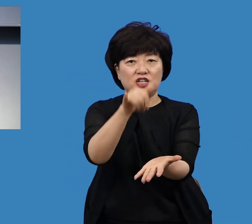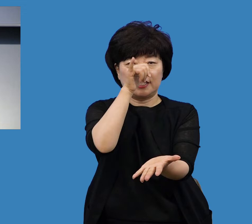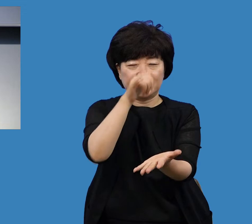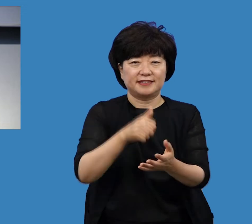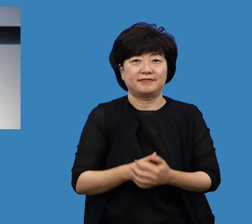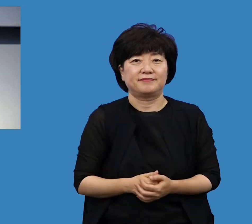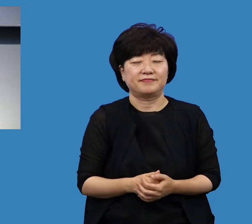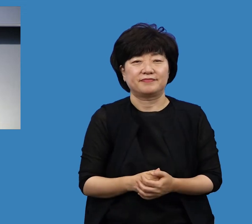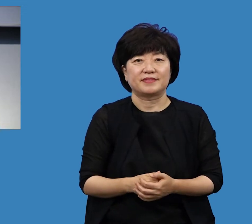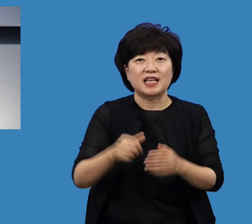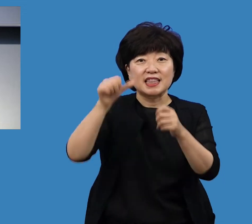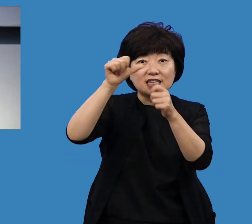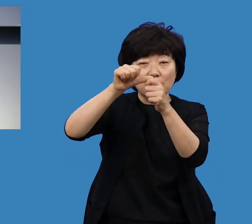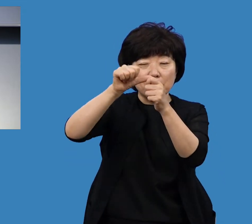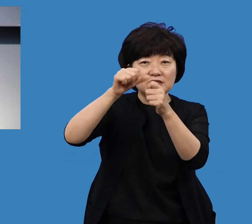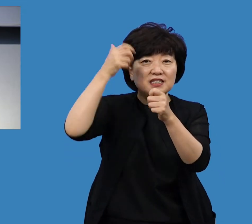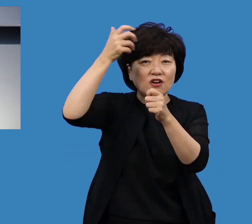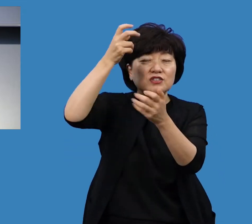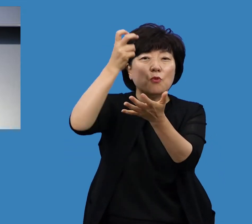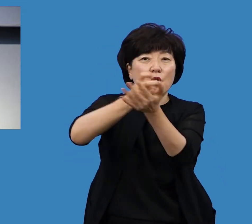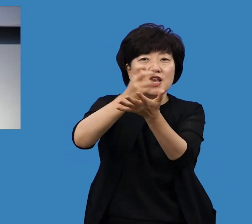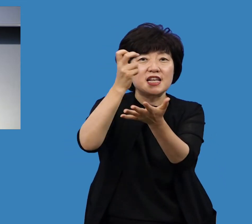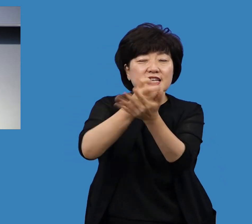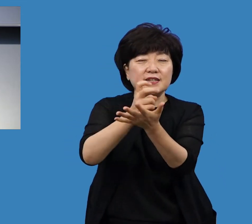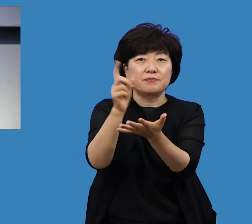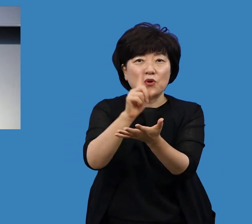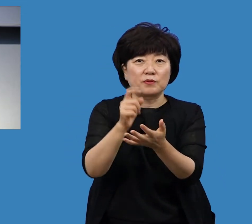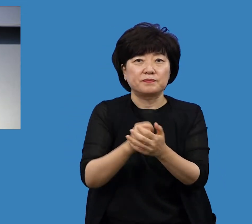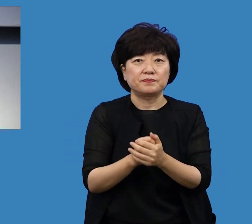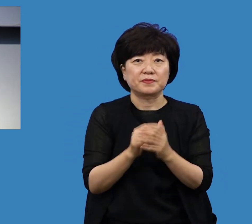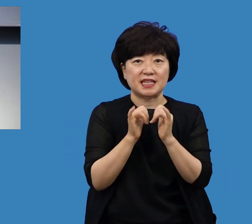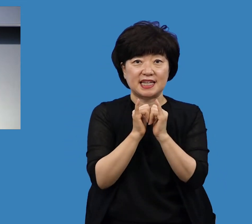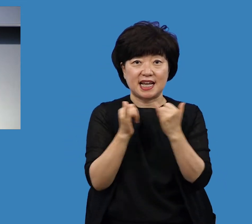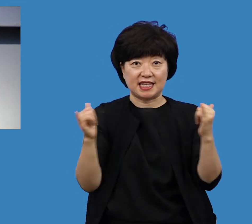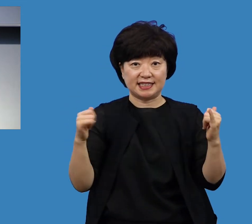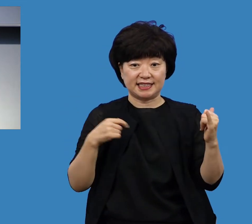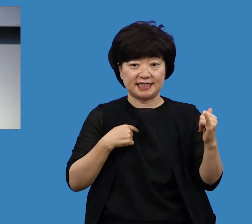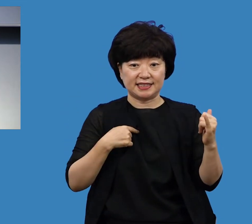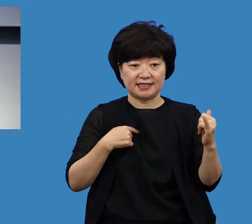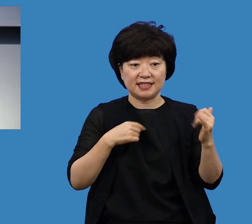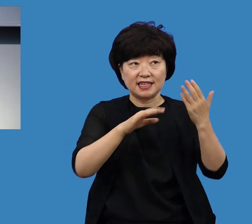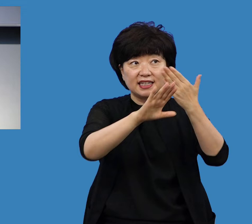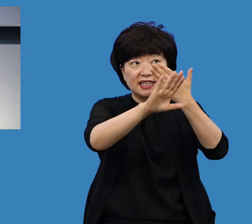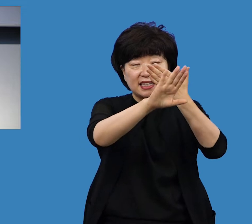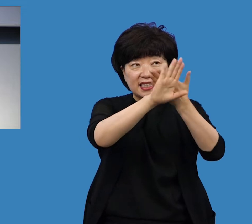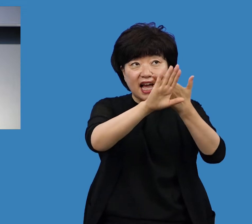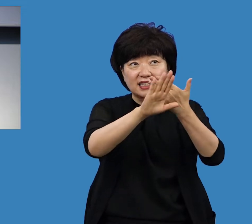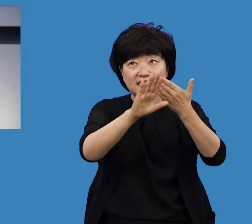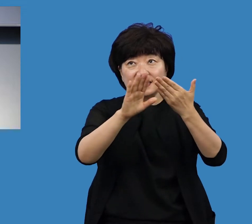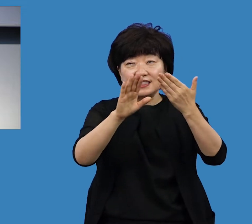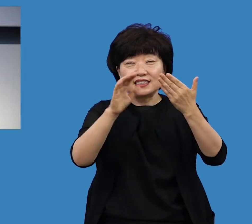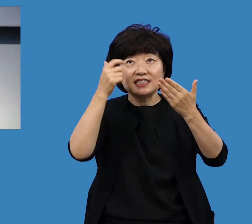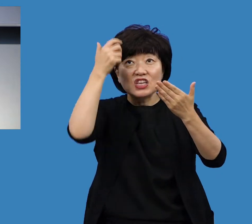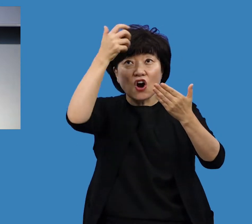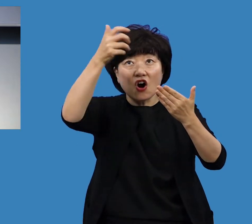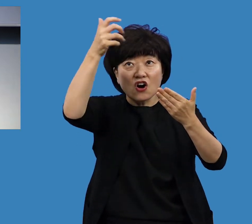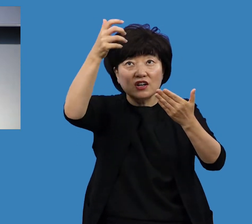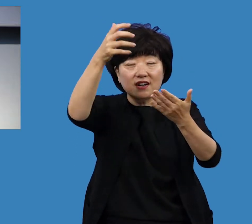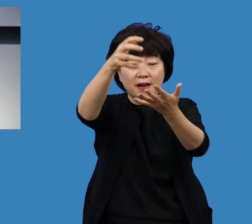영적인 원리를 살펴볼 텐데, 다섯 번째 영적인 원리는 뭐냐면 인간은 다른 영을 받을 수 있다는